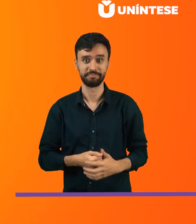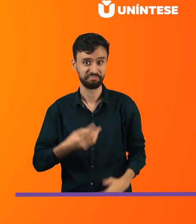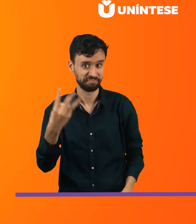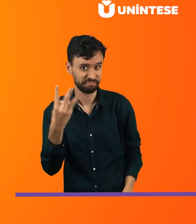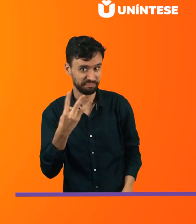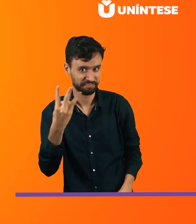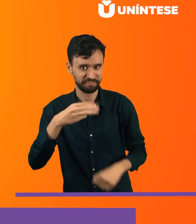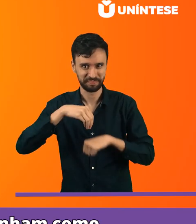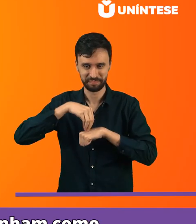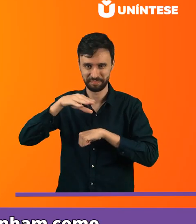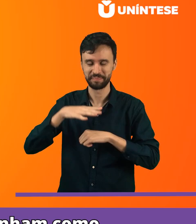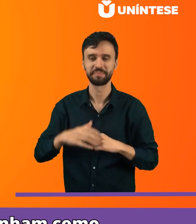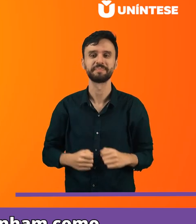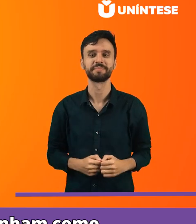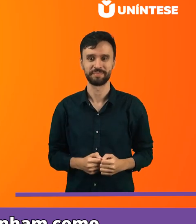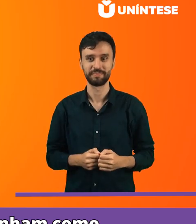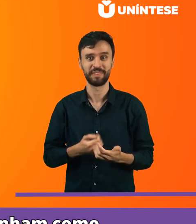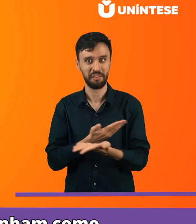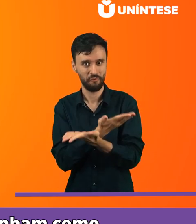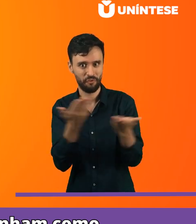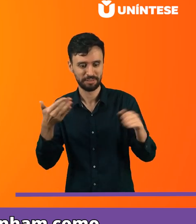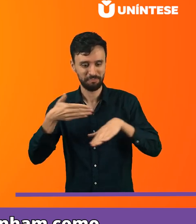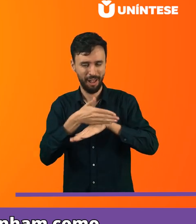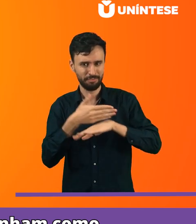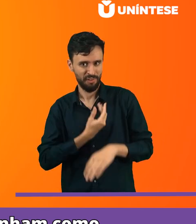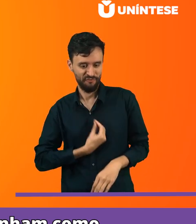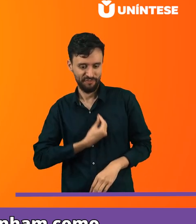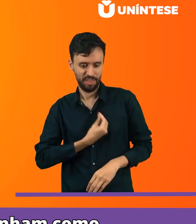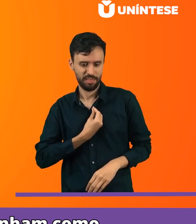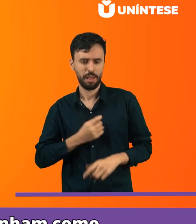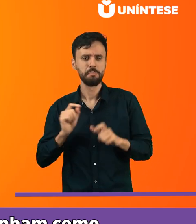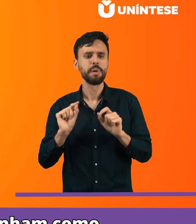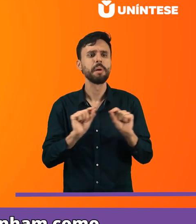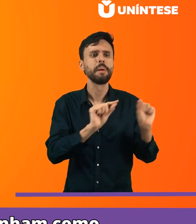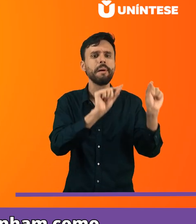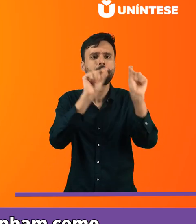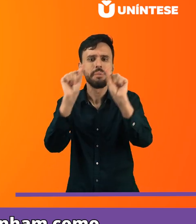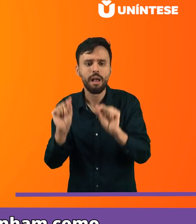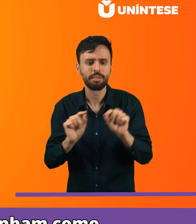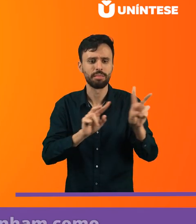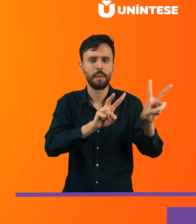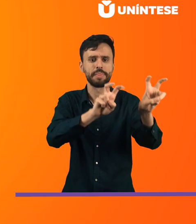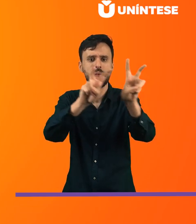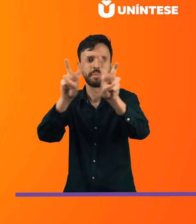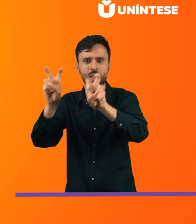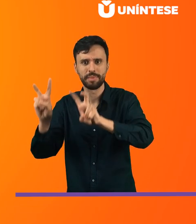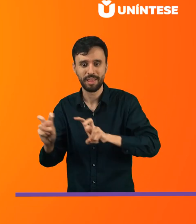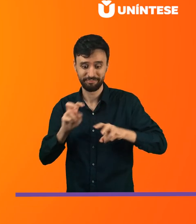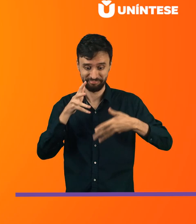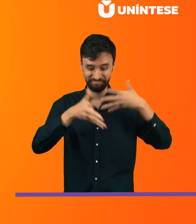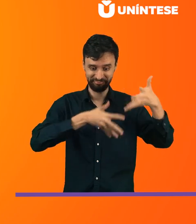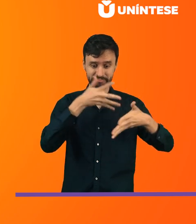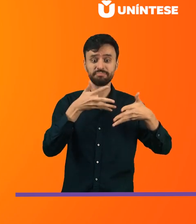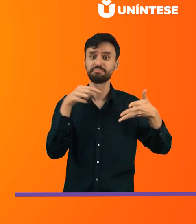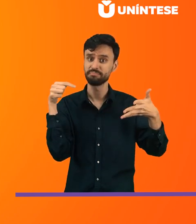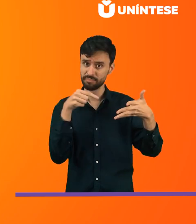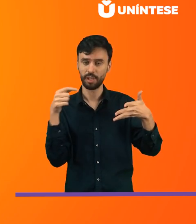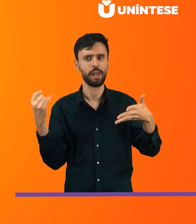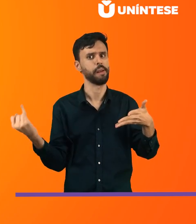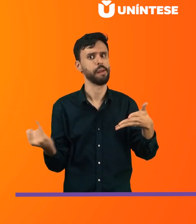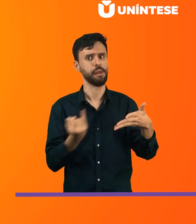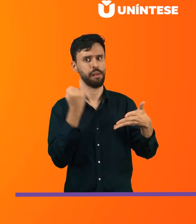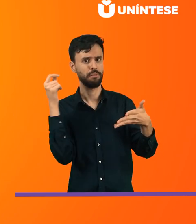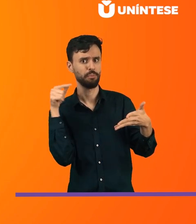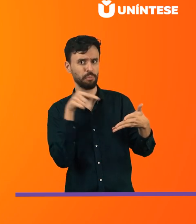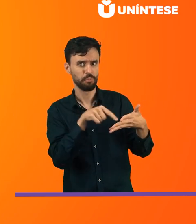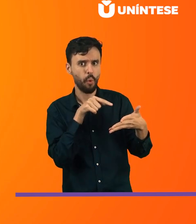Terceira dica. Participe de eventos que tenham como tema a língua de sinais. Aprender mais sobre a língua de sinais,